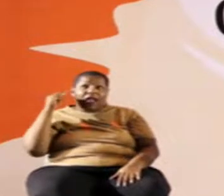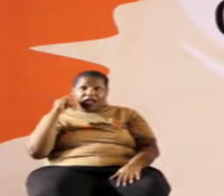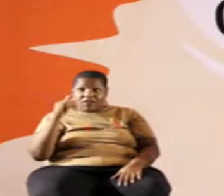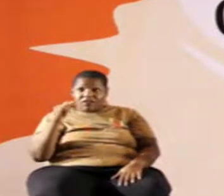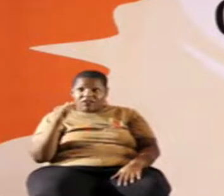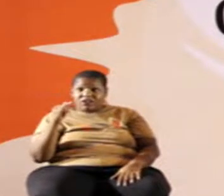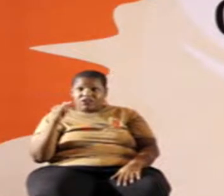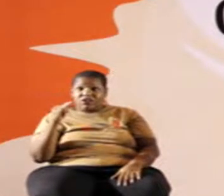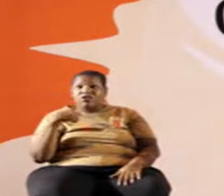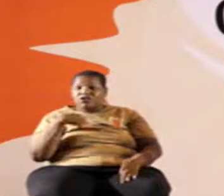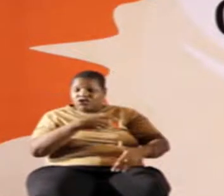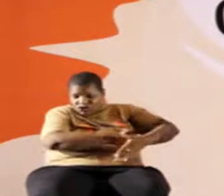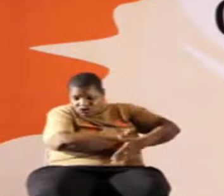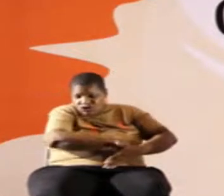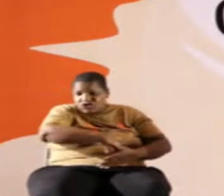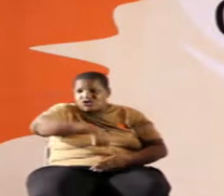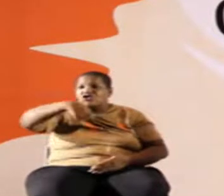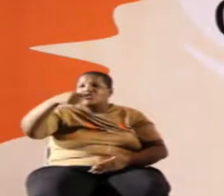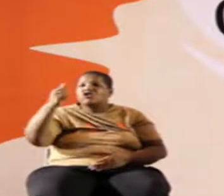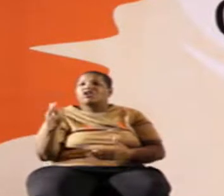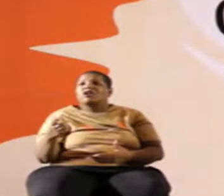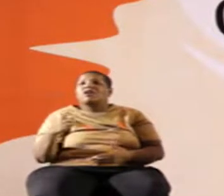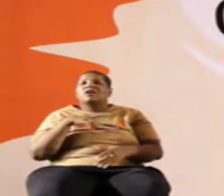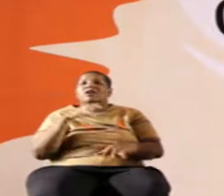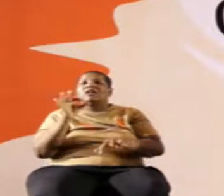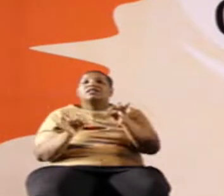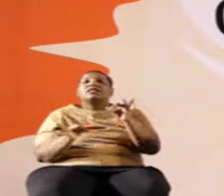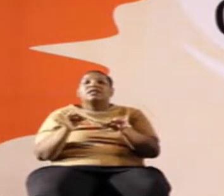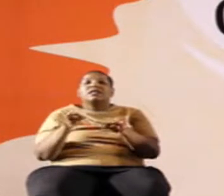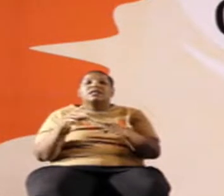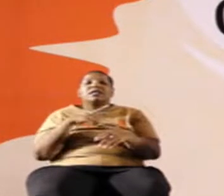Xangô. Deitou na esteira.